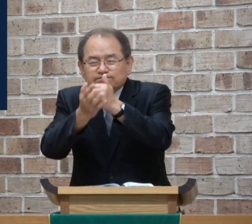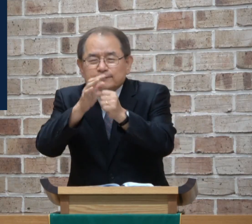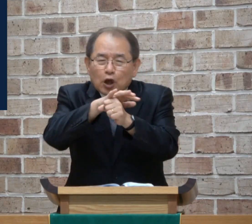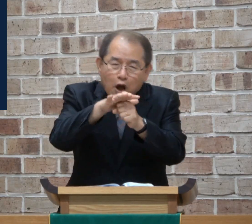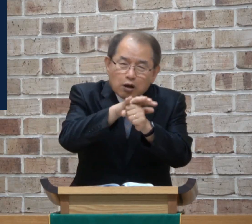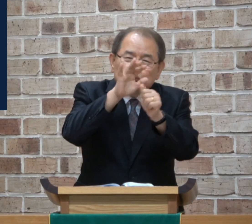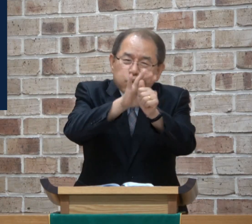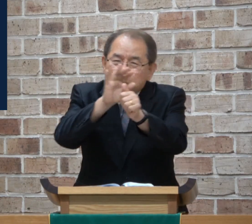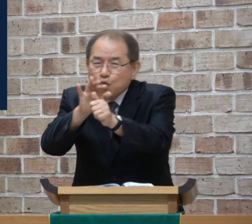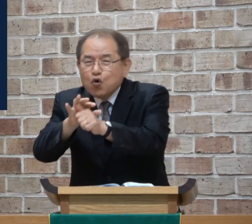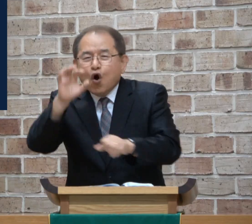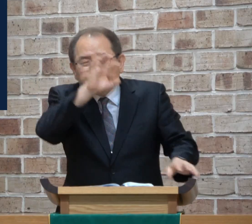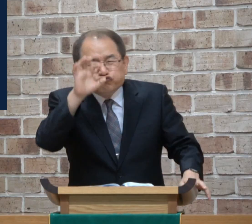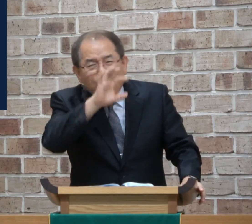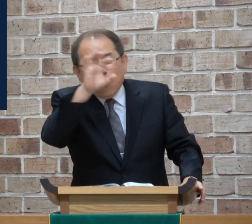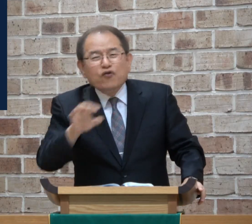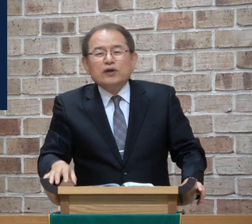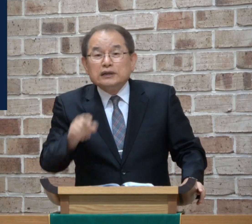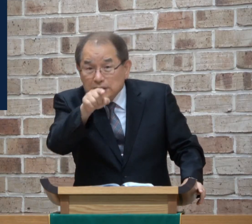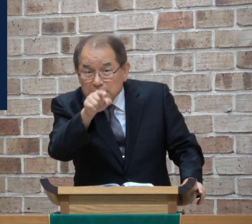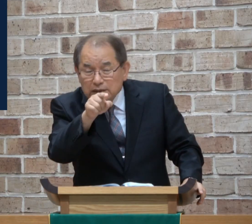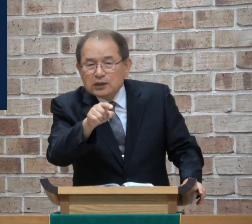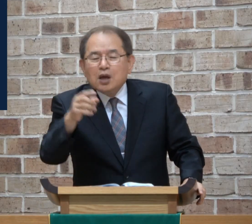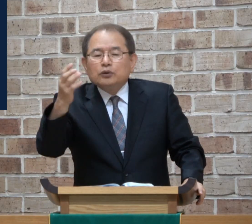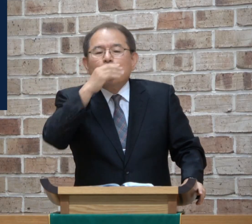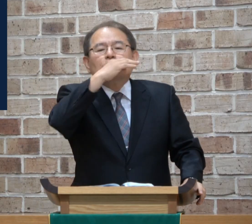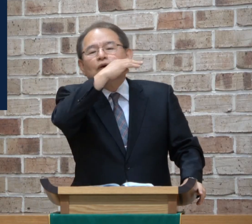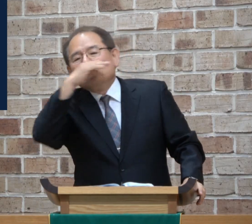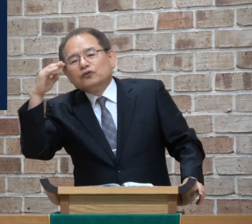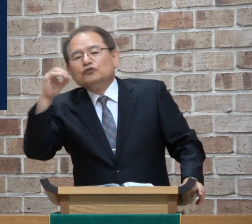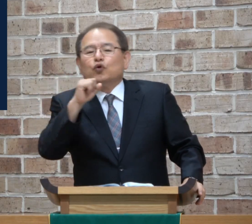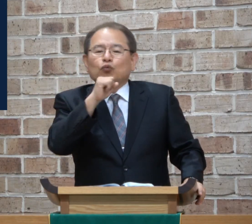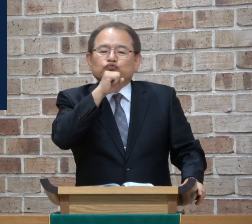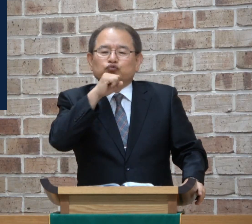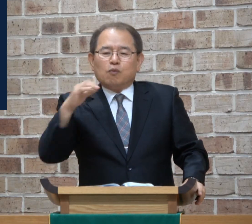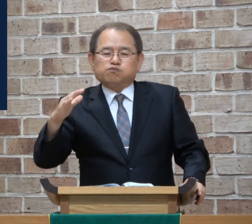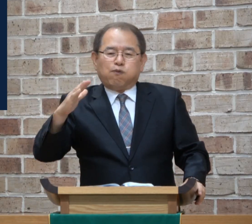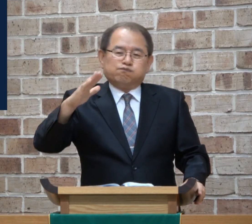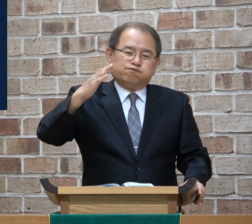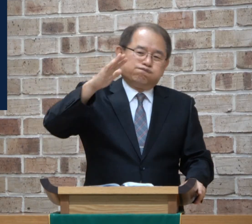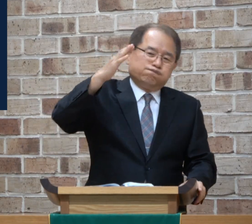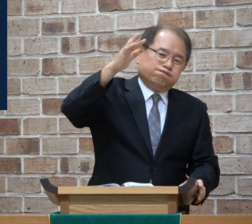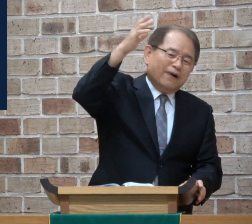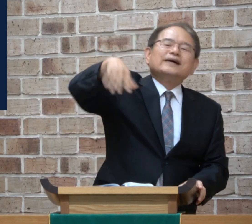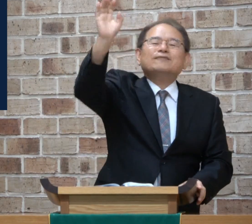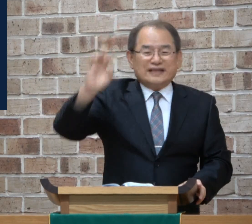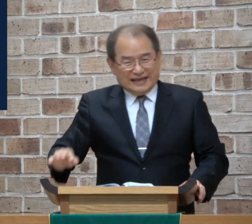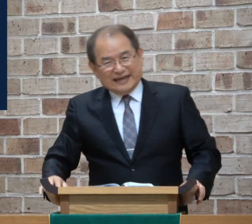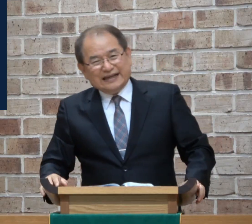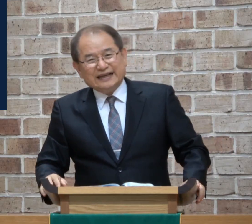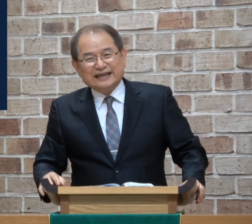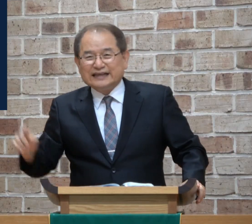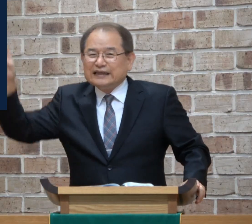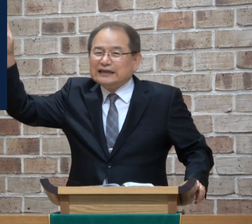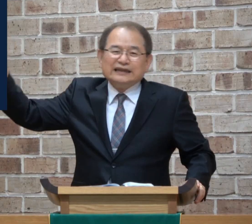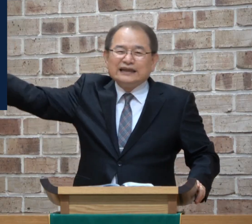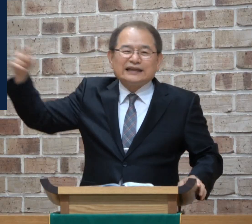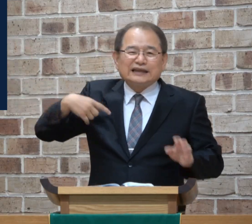그리스도의 형제와 같이 그 마음으로 여러분 섬기고 훈련하는 것입니다. 그렇다면 그거는 경건에 이르는 삶이 될